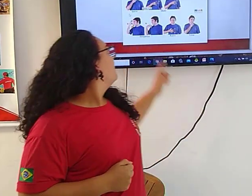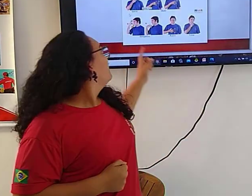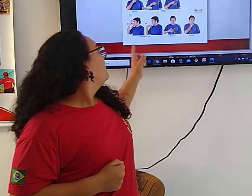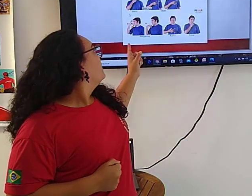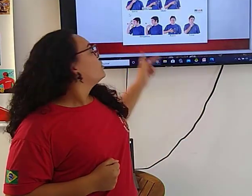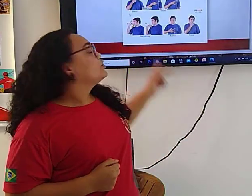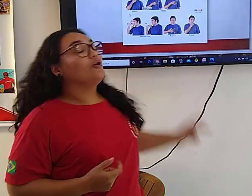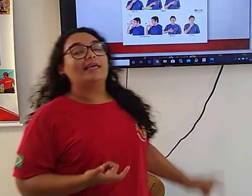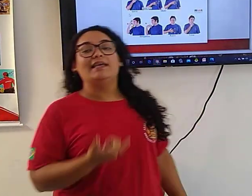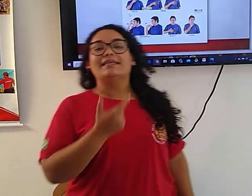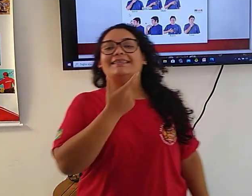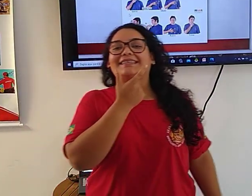Sorrir.